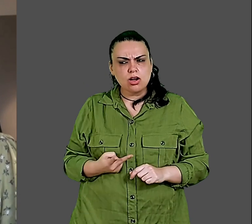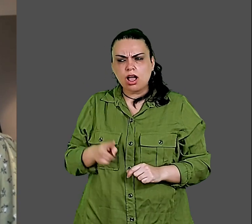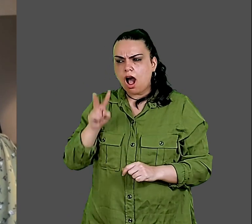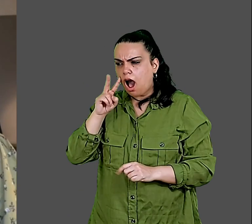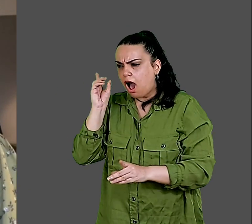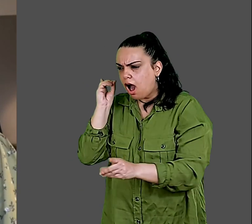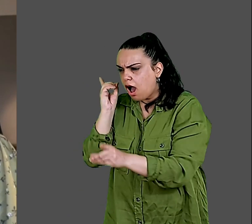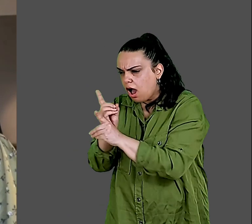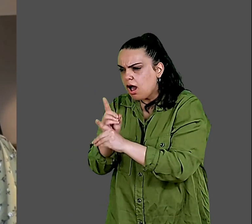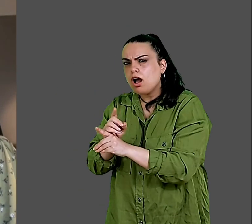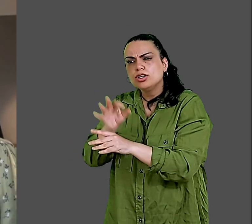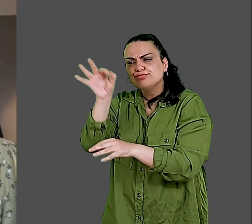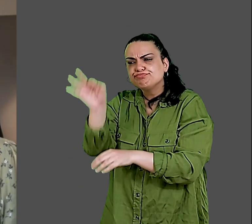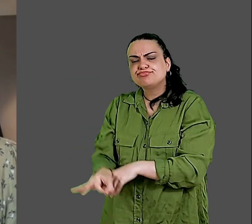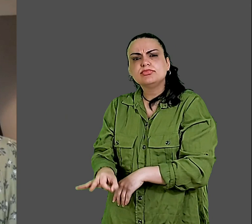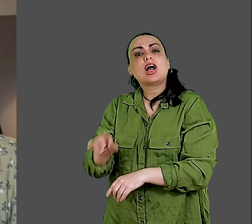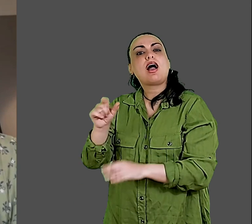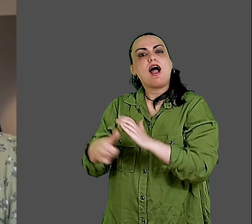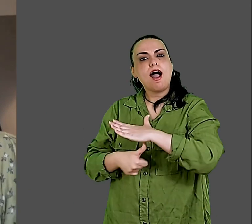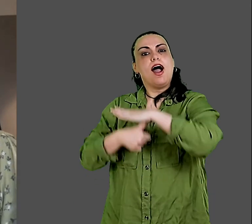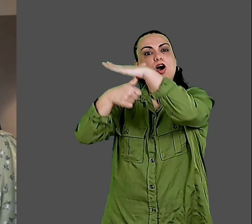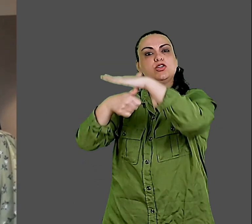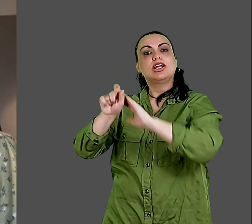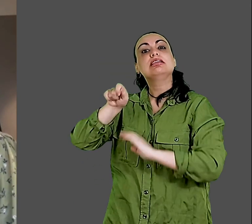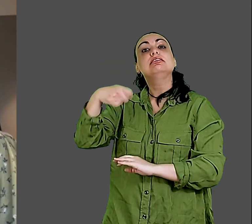chamou. Esse é o primeiro ponto.